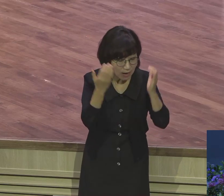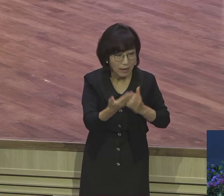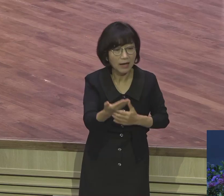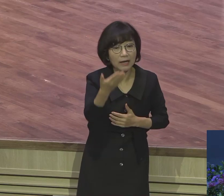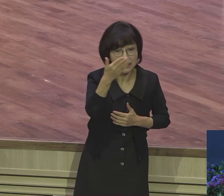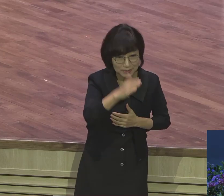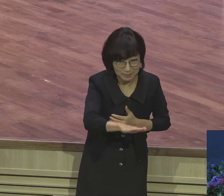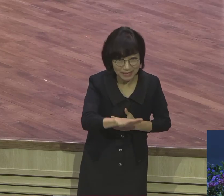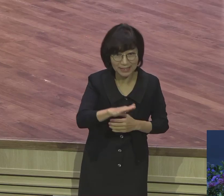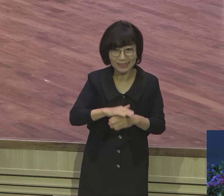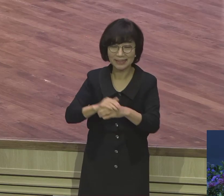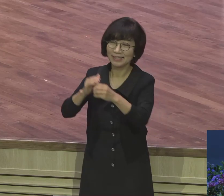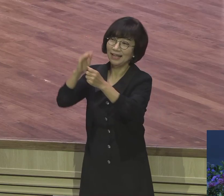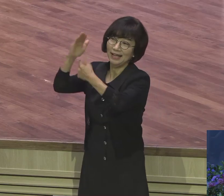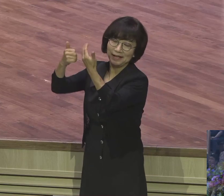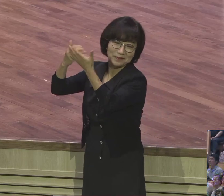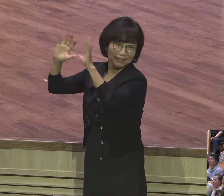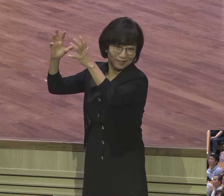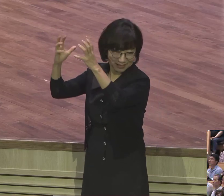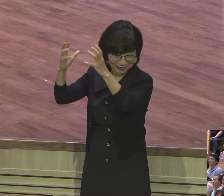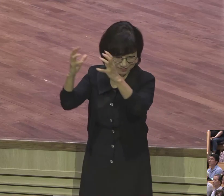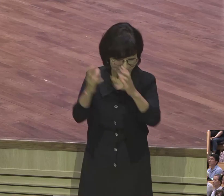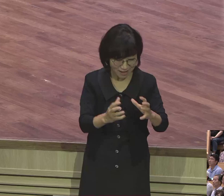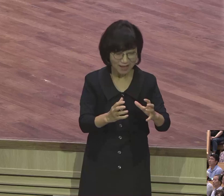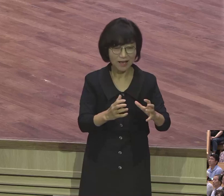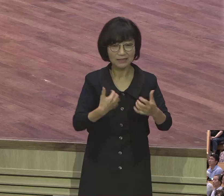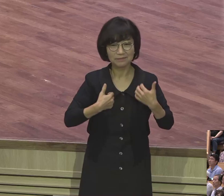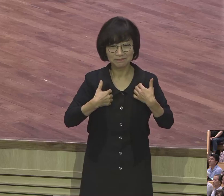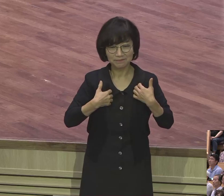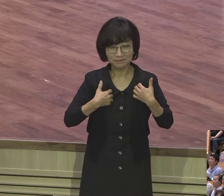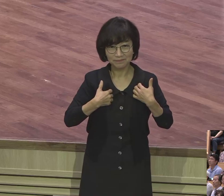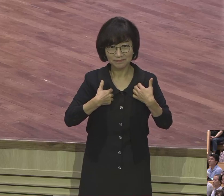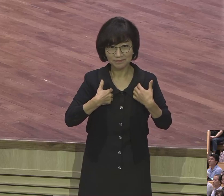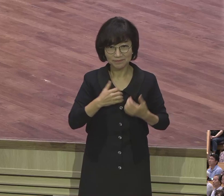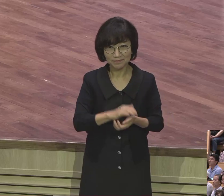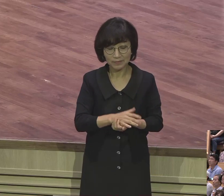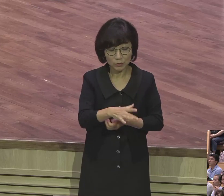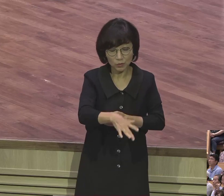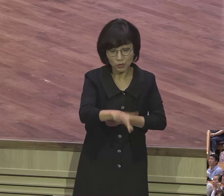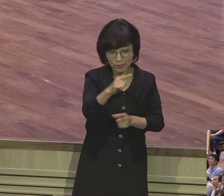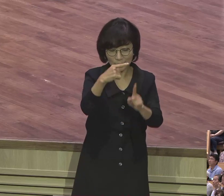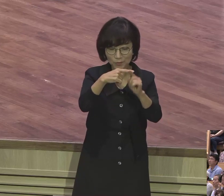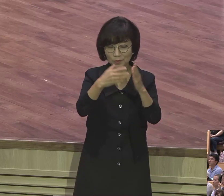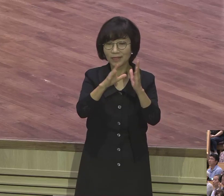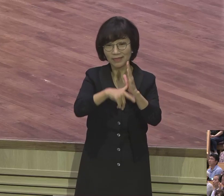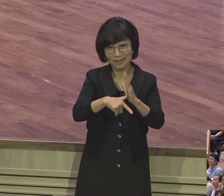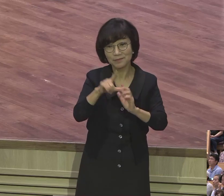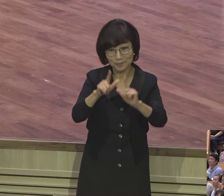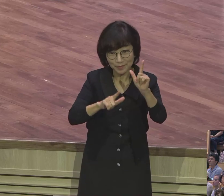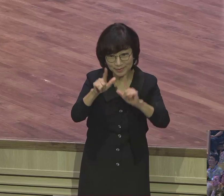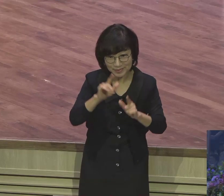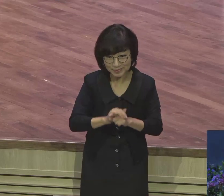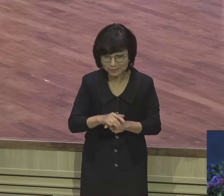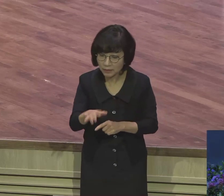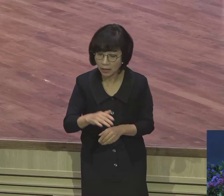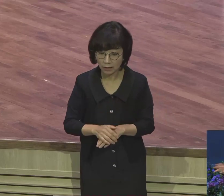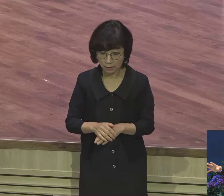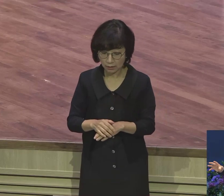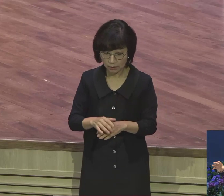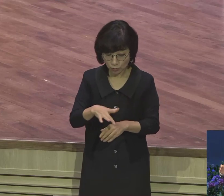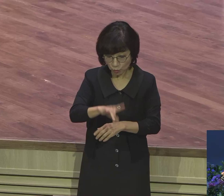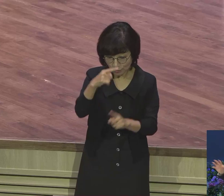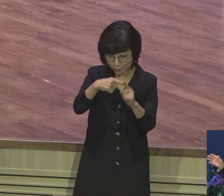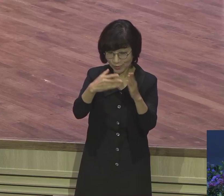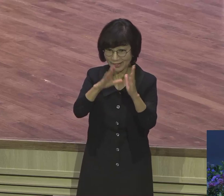유일한 이 복음이 하나님의 나라 이거 초대교회가 누렸던 거예요. 초대교회는요 예수 믿으면 집에 쫓겨나 사회에서